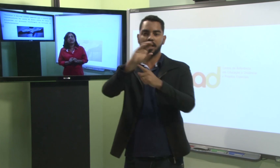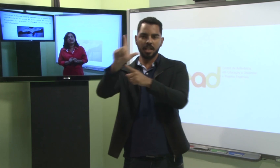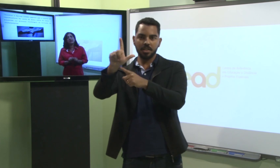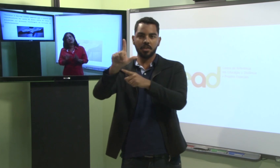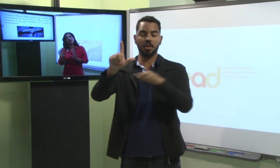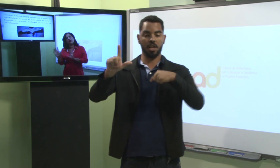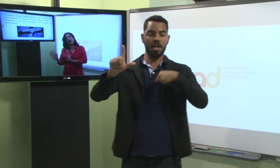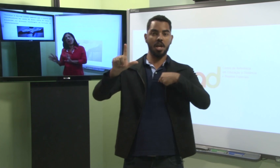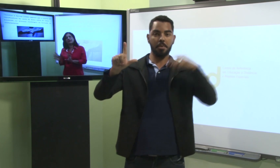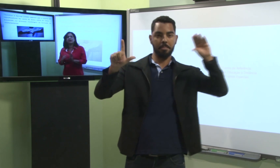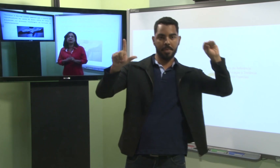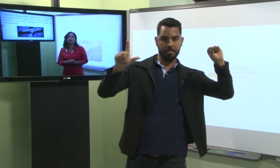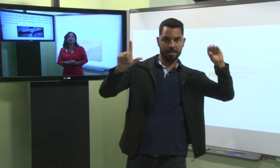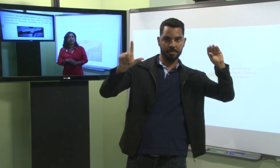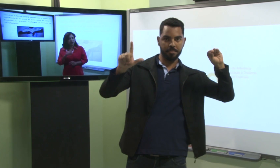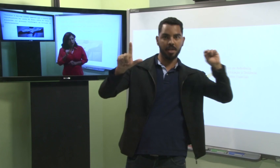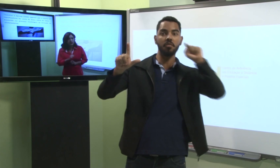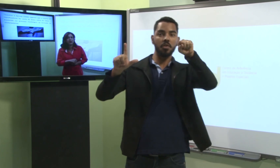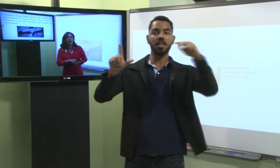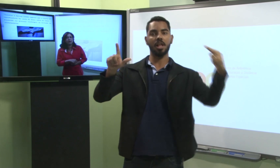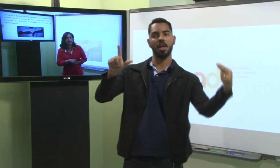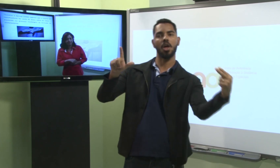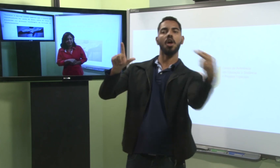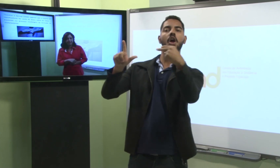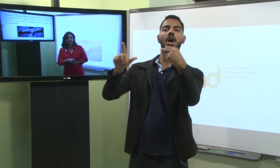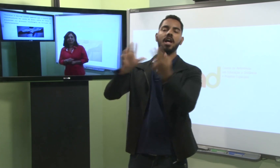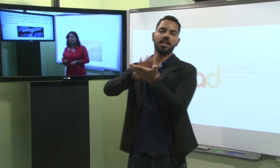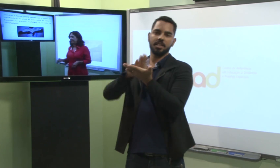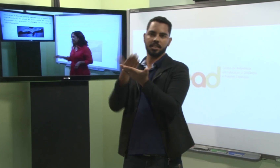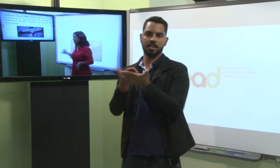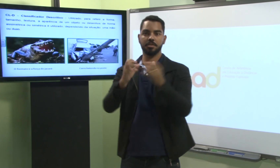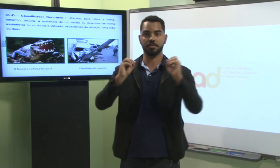que vocês olhassem também para o nosso intérprete.